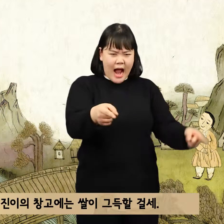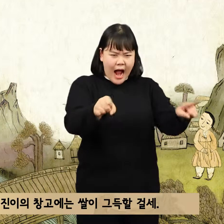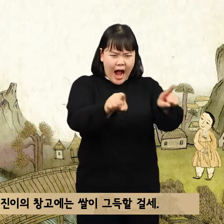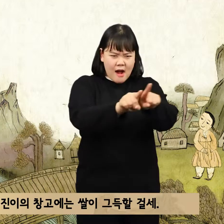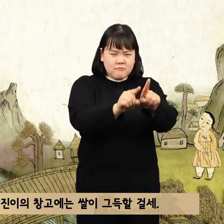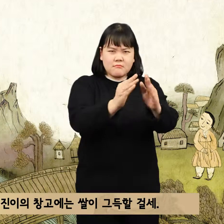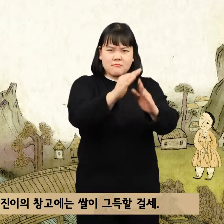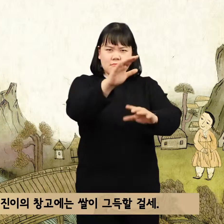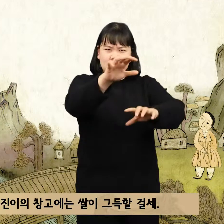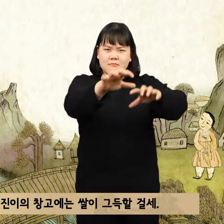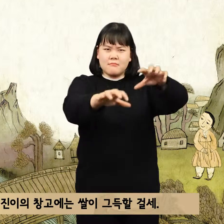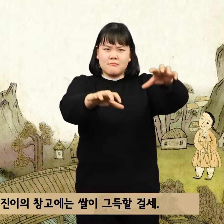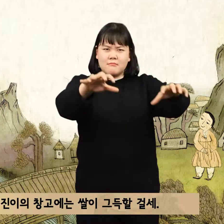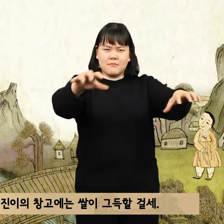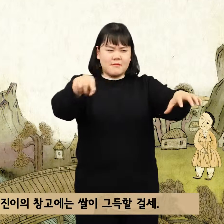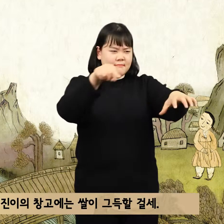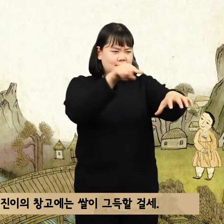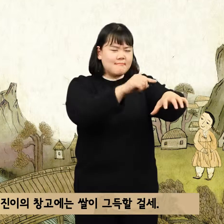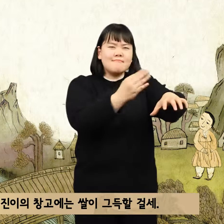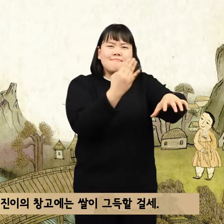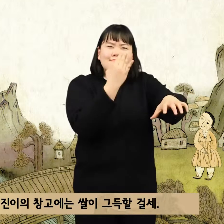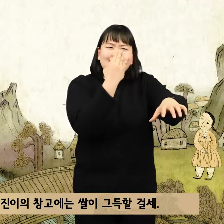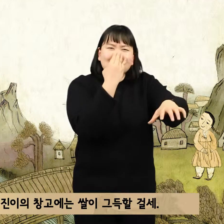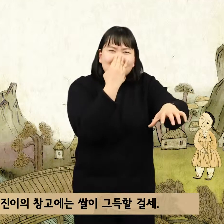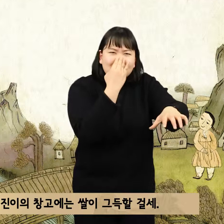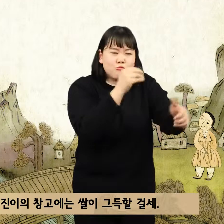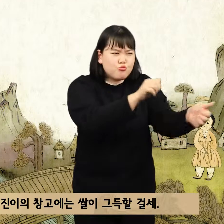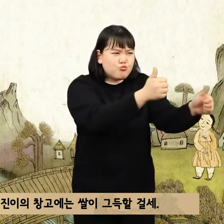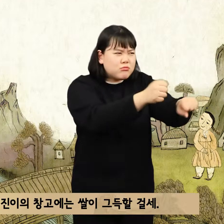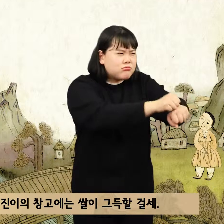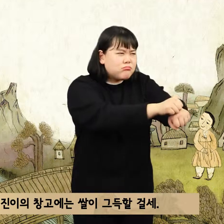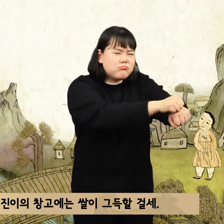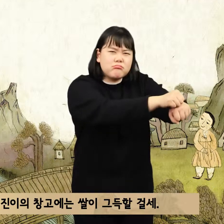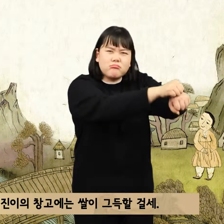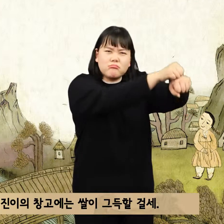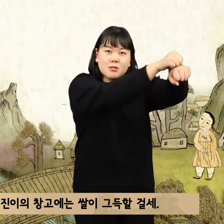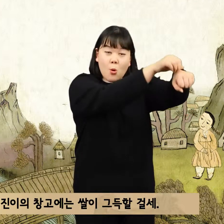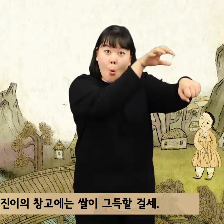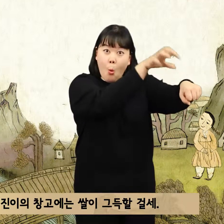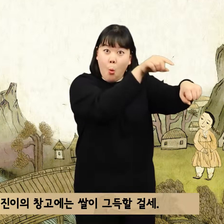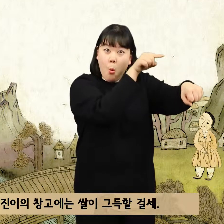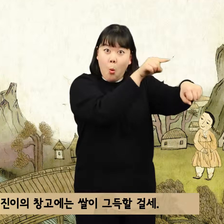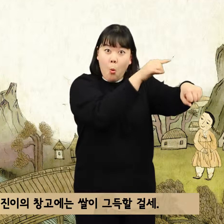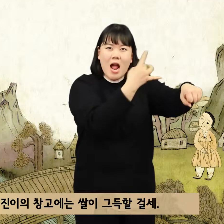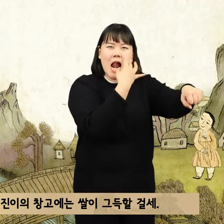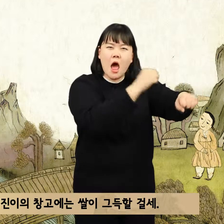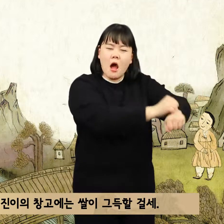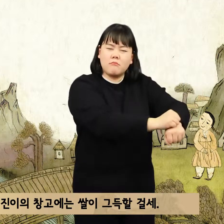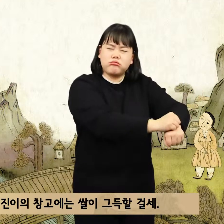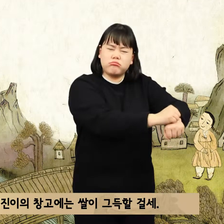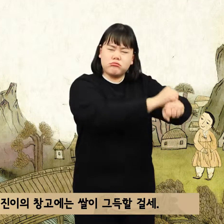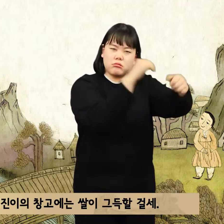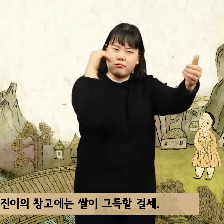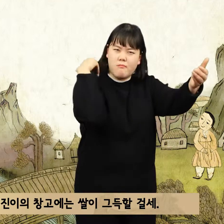자네와 한고을에 사는 덕진이의 창고에는 쌀이 그득할 걸세.